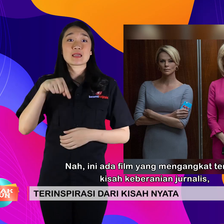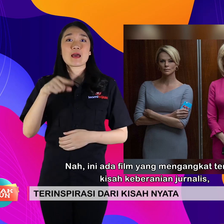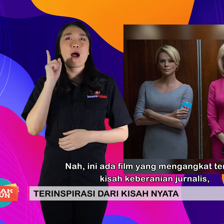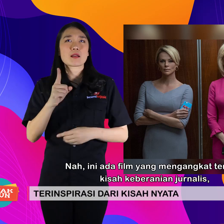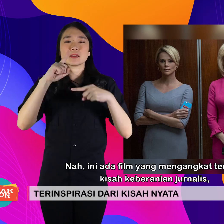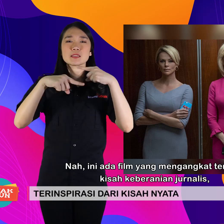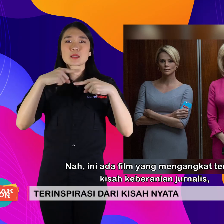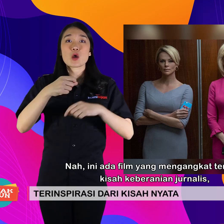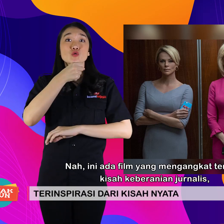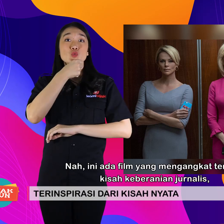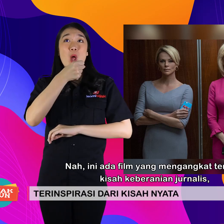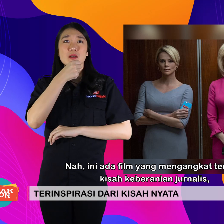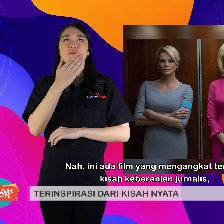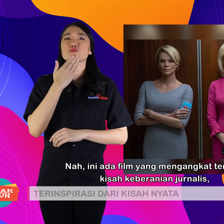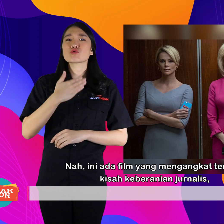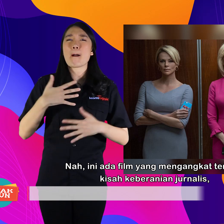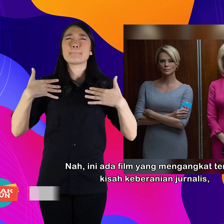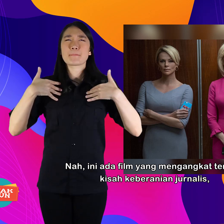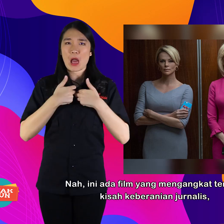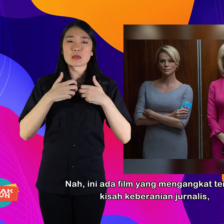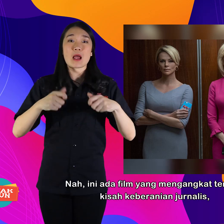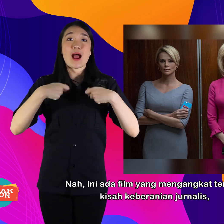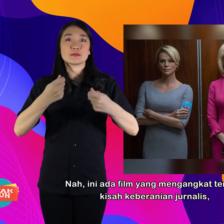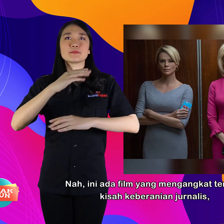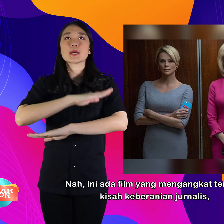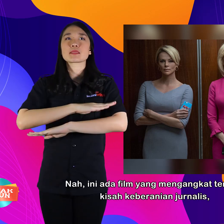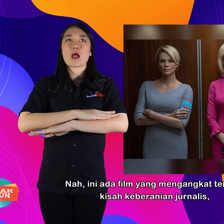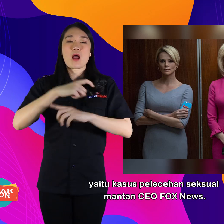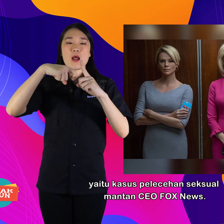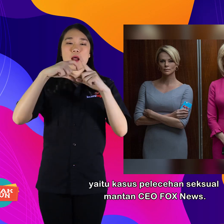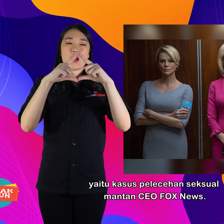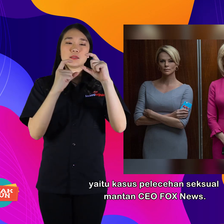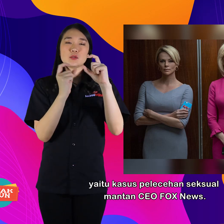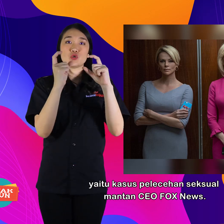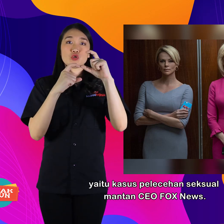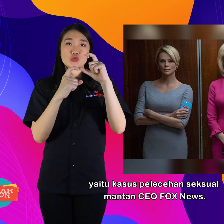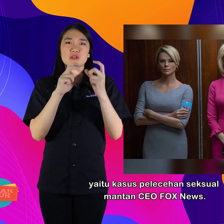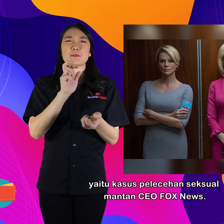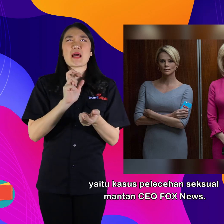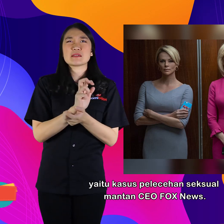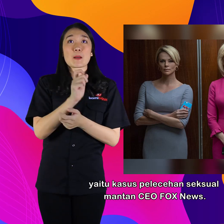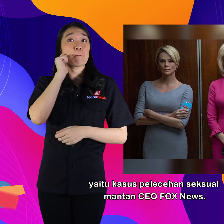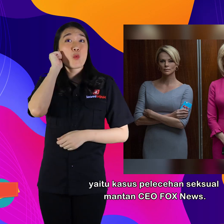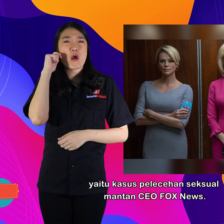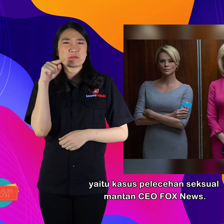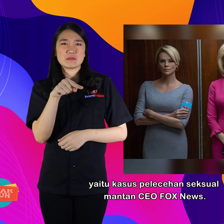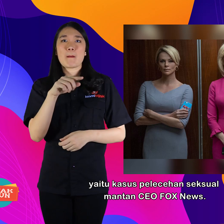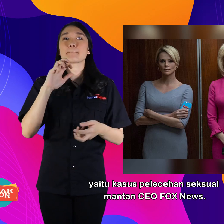Nah, ini ada film yang mengangkat tentang kisah keberanian jurnalis, yaitu kasus pelecehan seksual mantan CEO